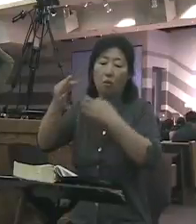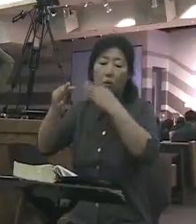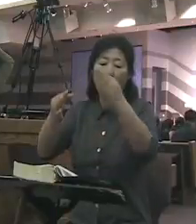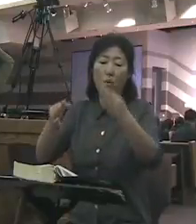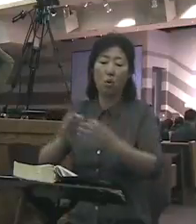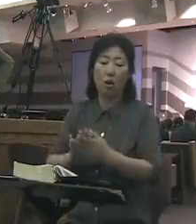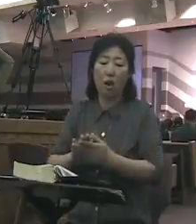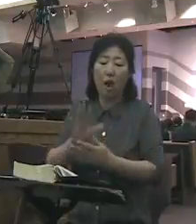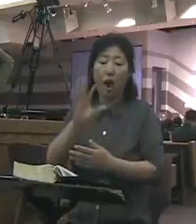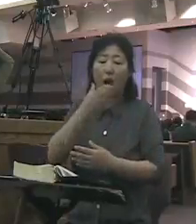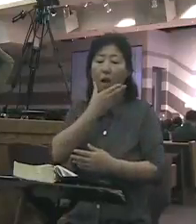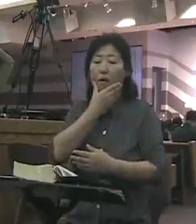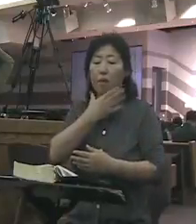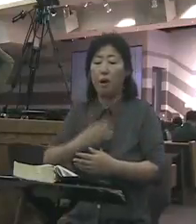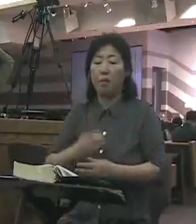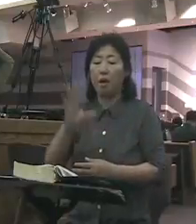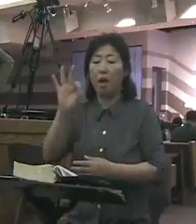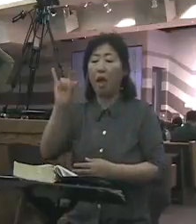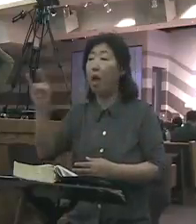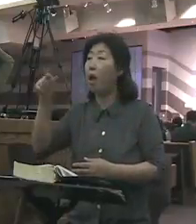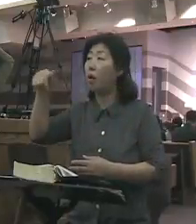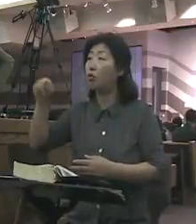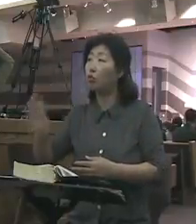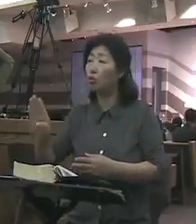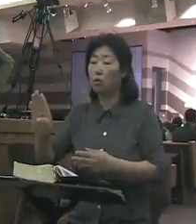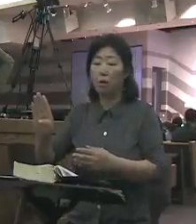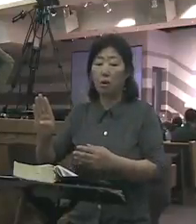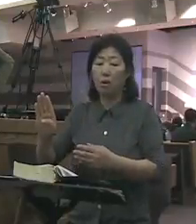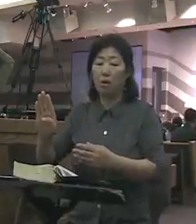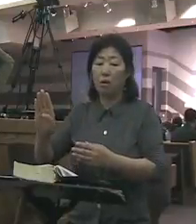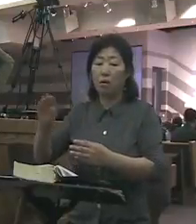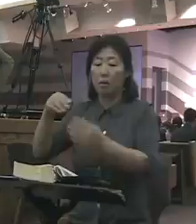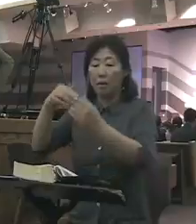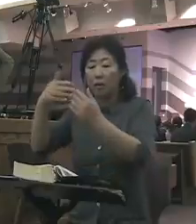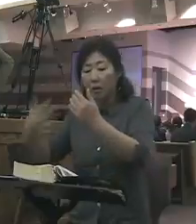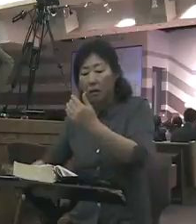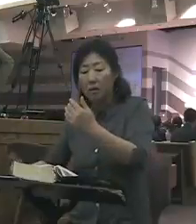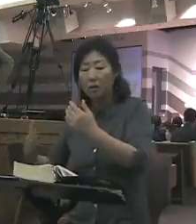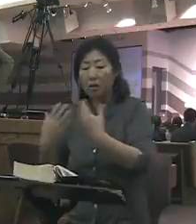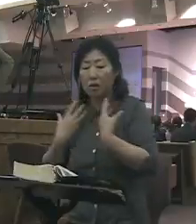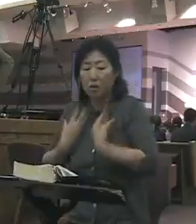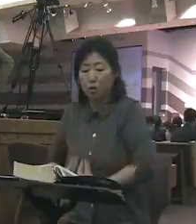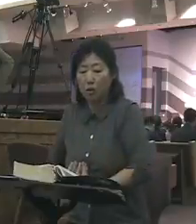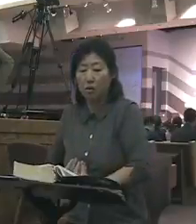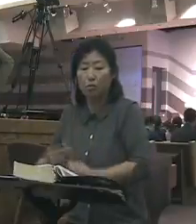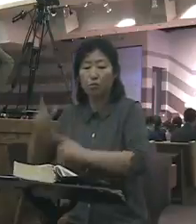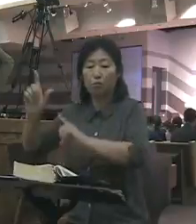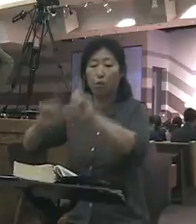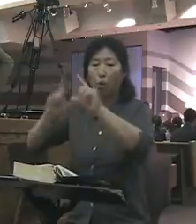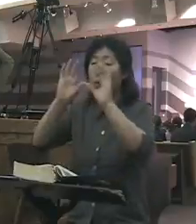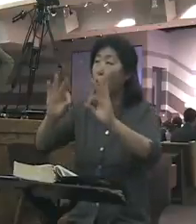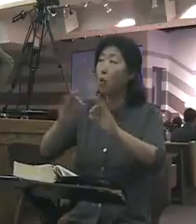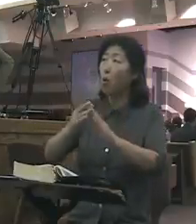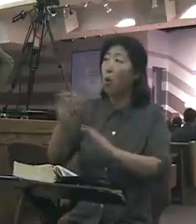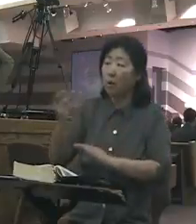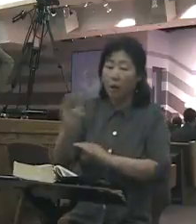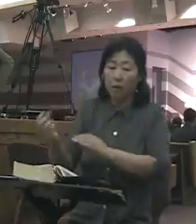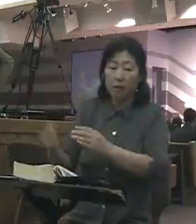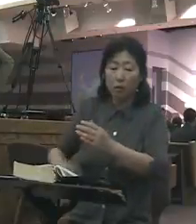애굽에 내려가서 실족한 그 모습을 보이고 다시 하나님 앞에 리스토어, 회복되었을 때